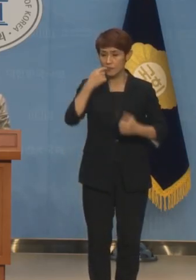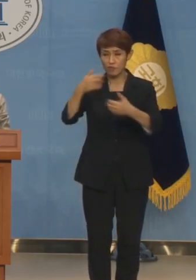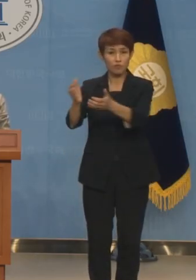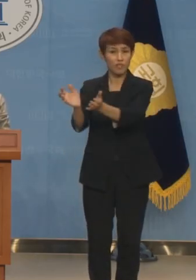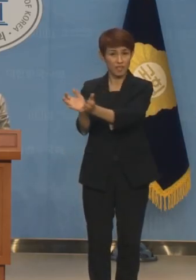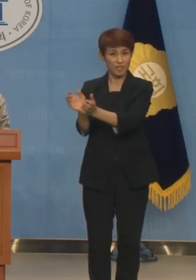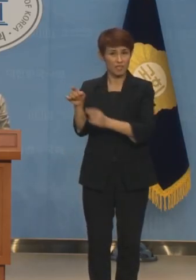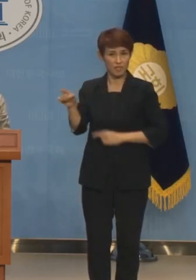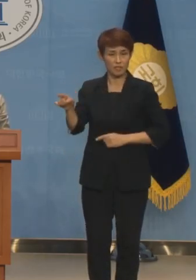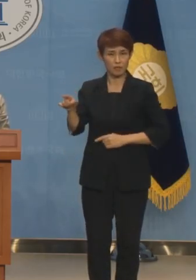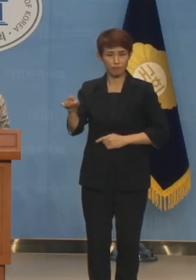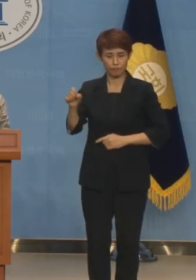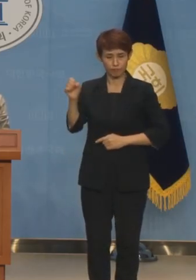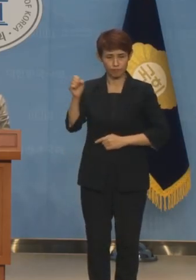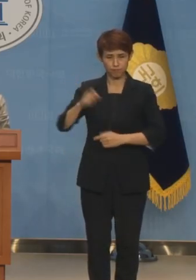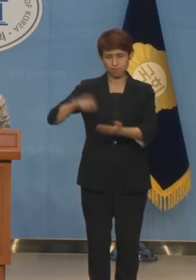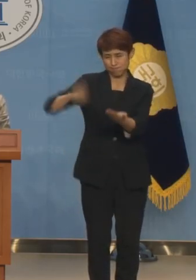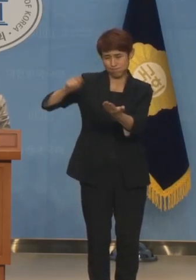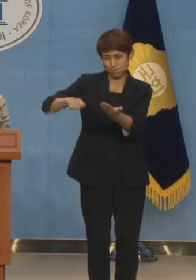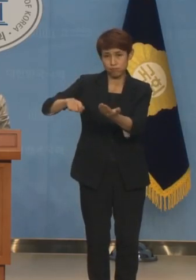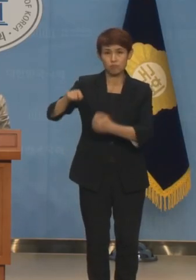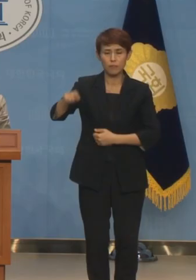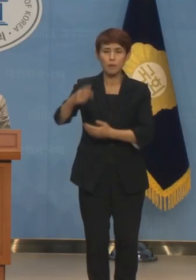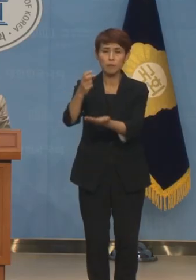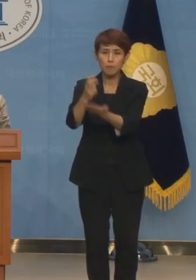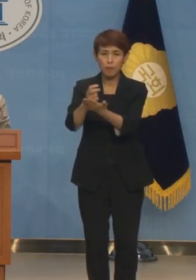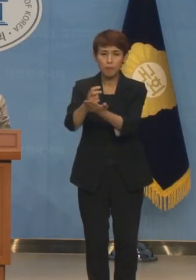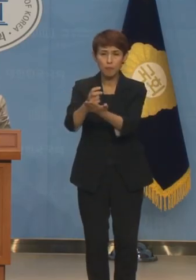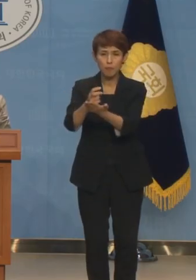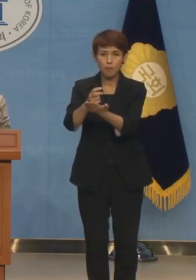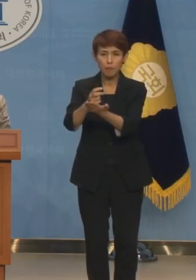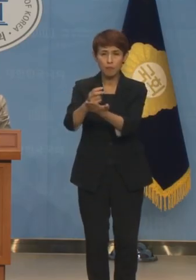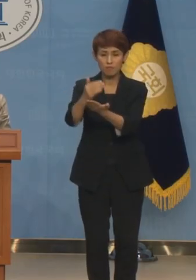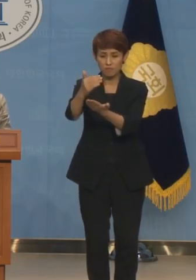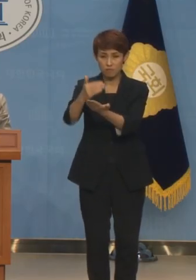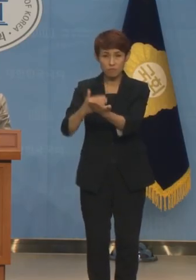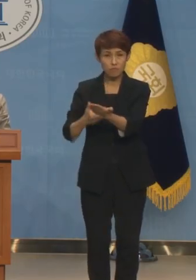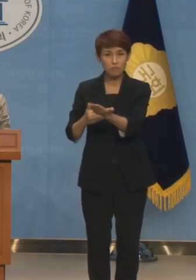민주당이 쫓기듯 통과시킨 이 법안의 대의 명분은